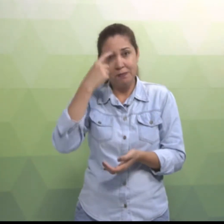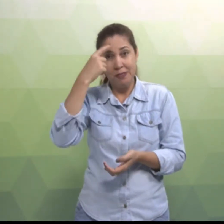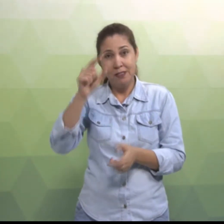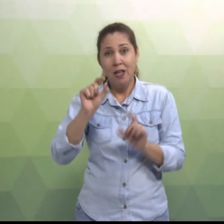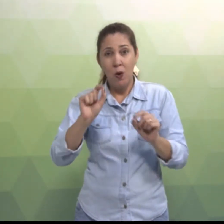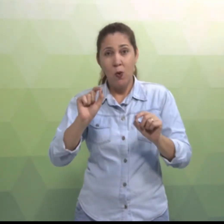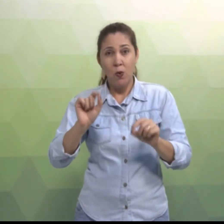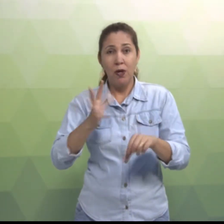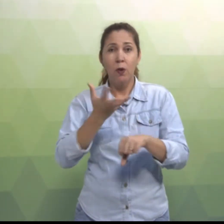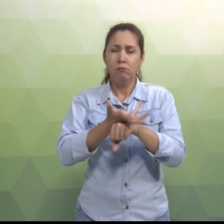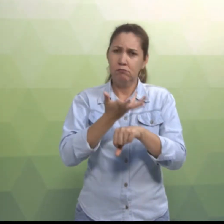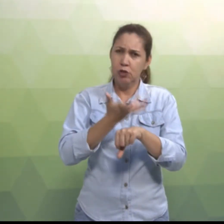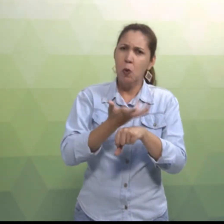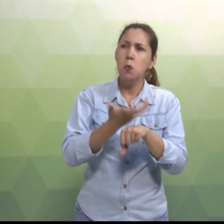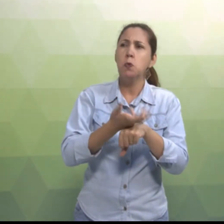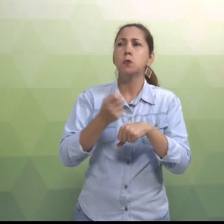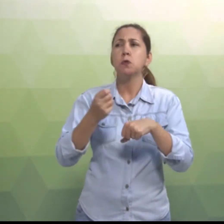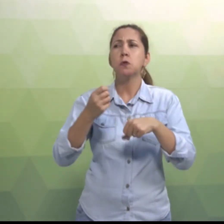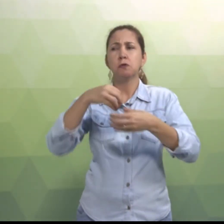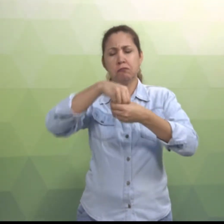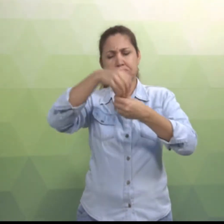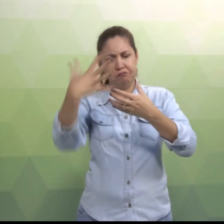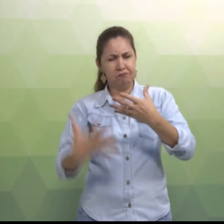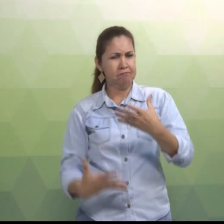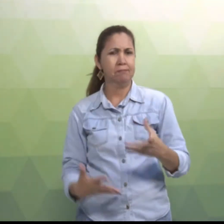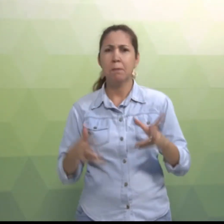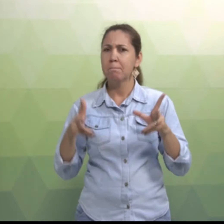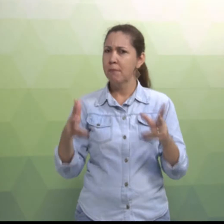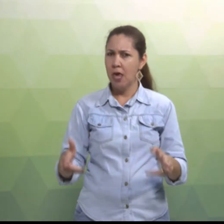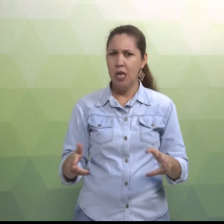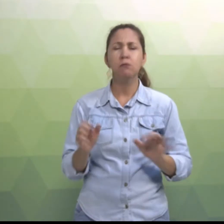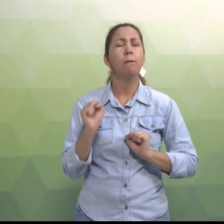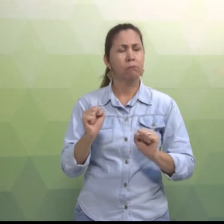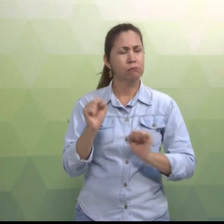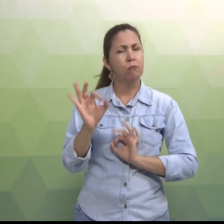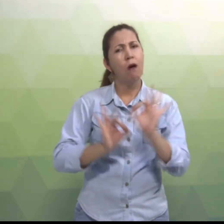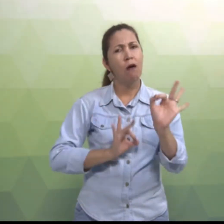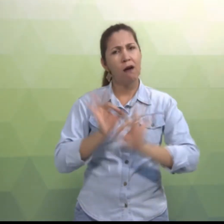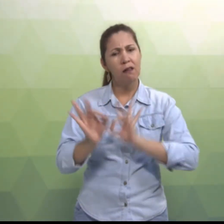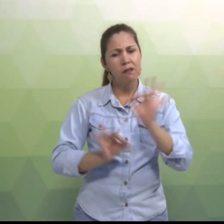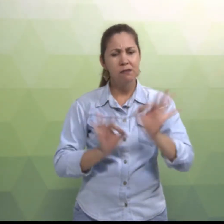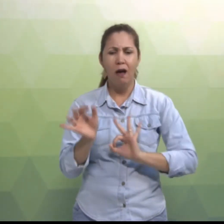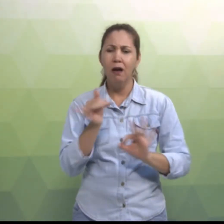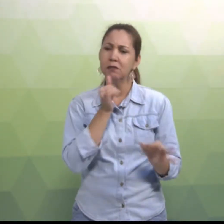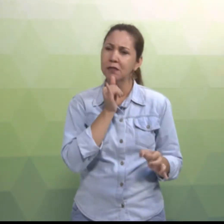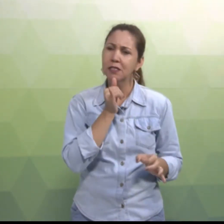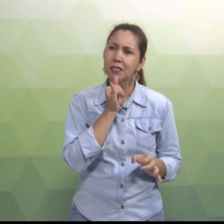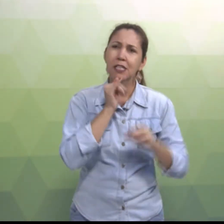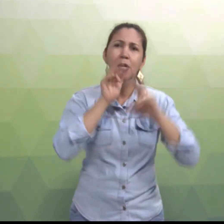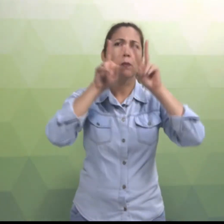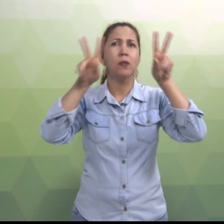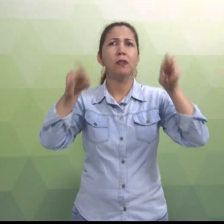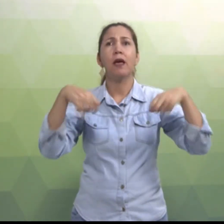é necessário que repensemos o conteúdo, porque, apesar de ser o mesmo conteúdo, tem que ser estratégias